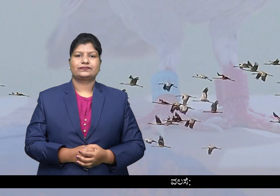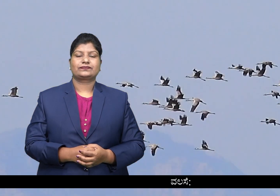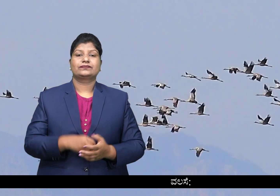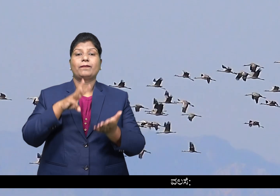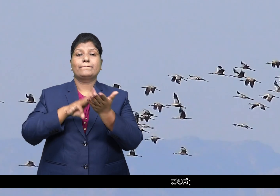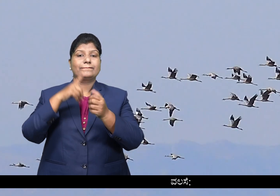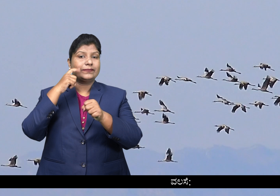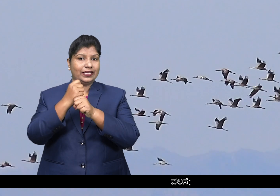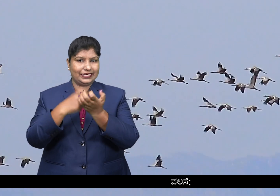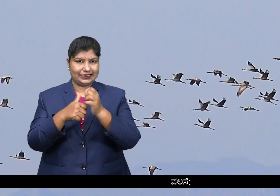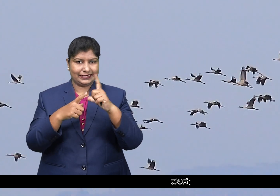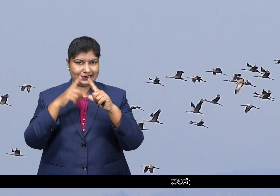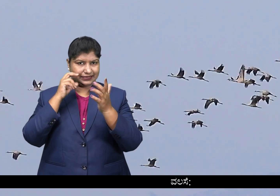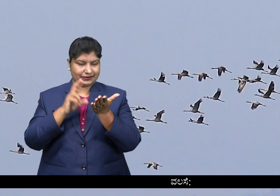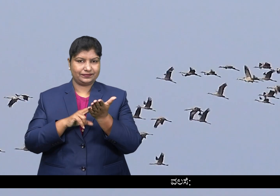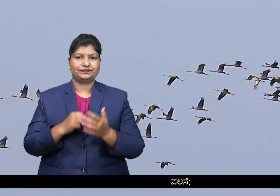ವಲಸೆ,